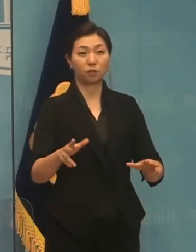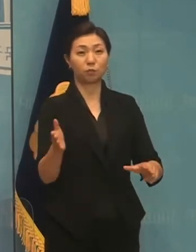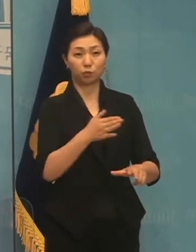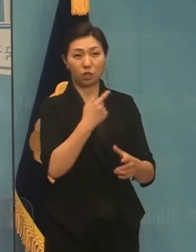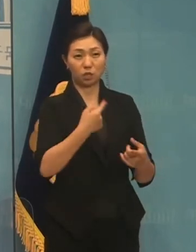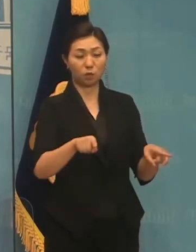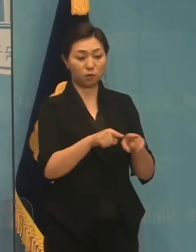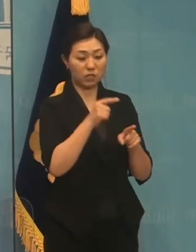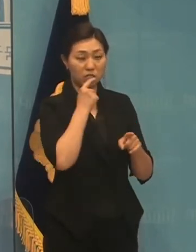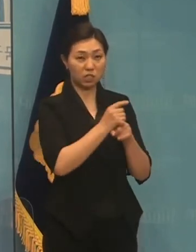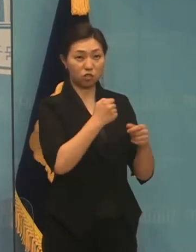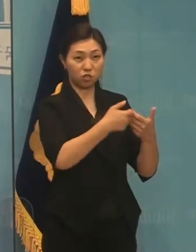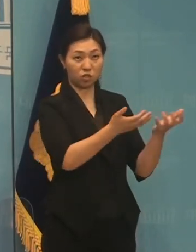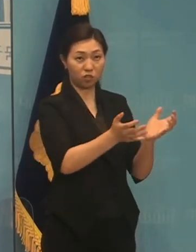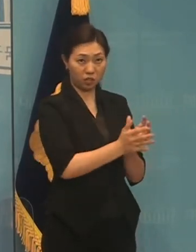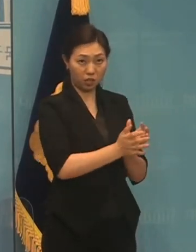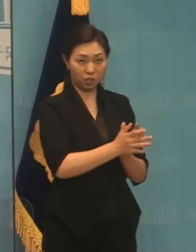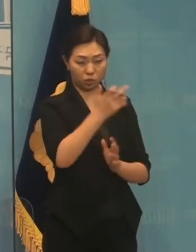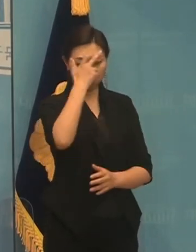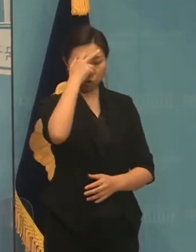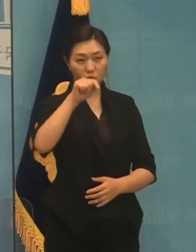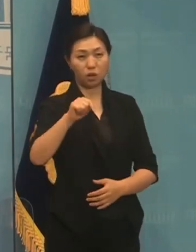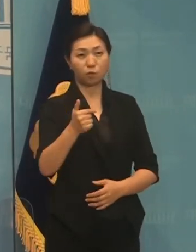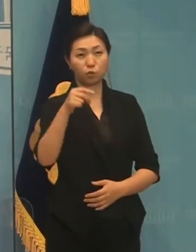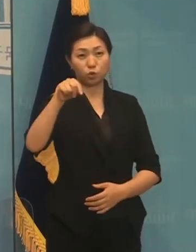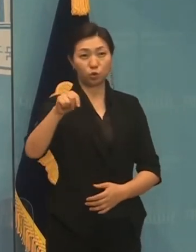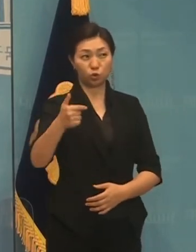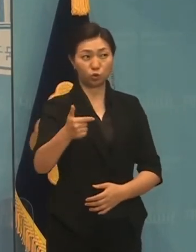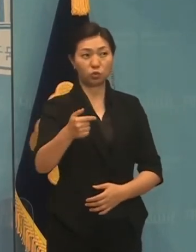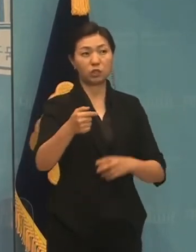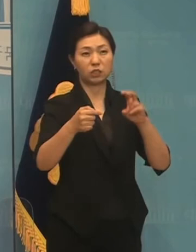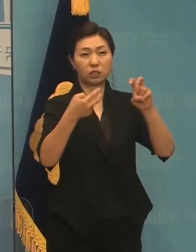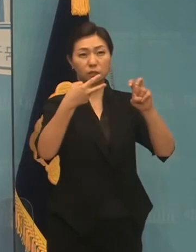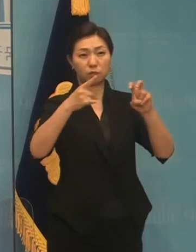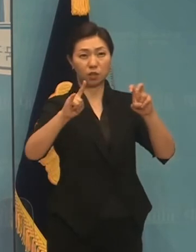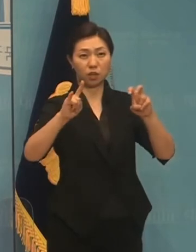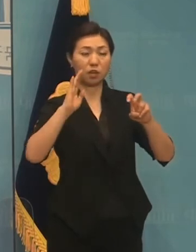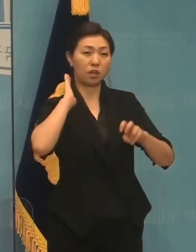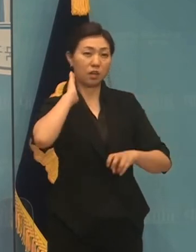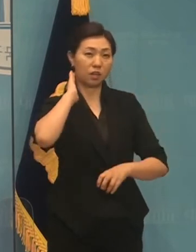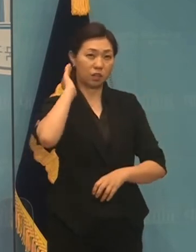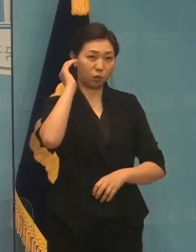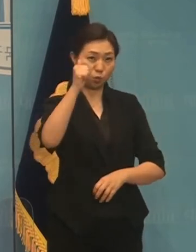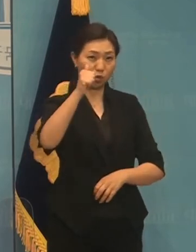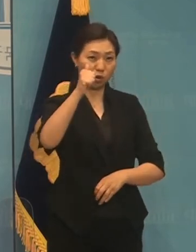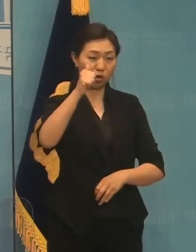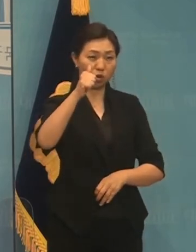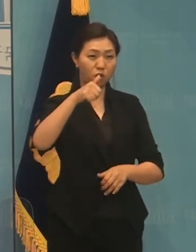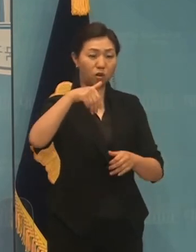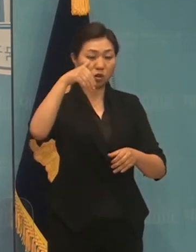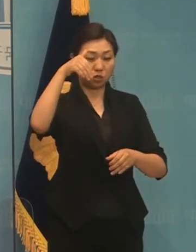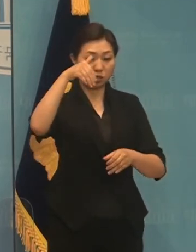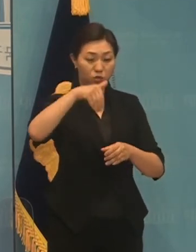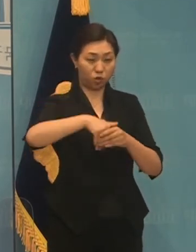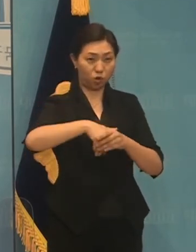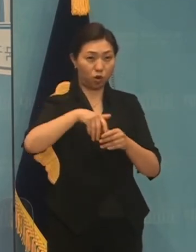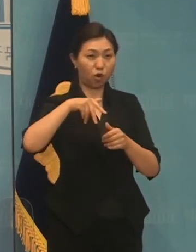더불어민주당 최문순 강원도지사의 제20대 대통령 선거 출마